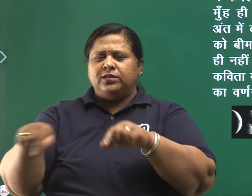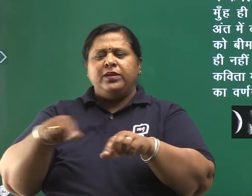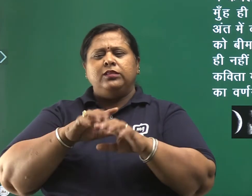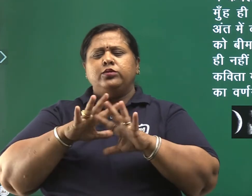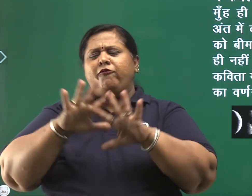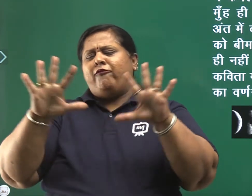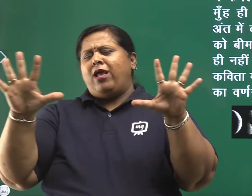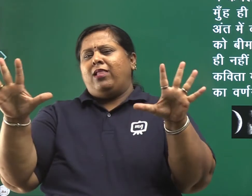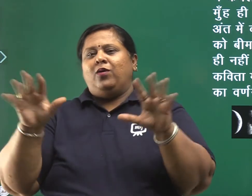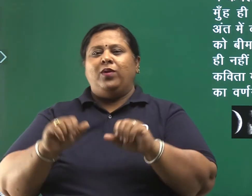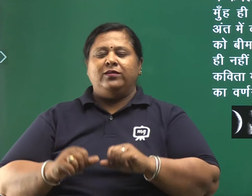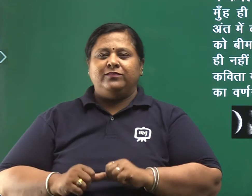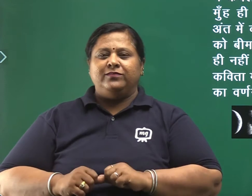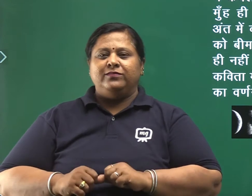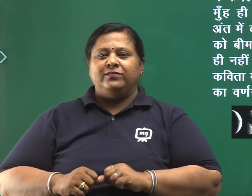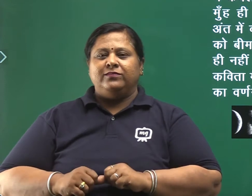फैला है।